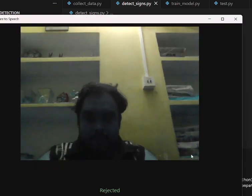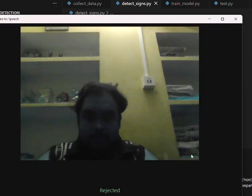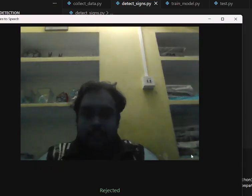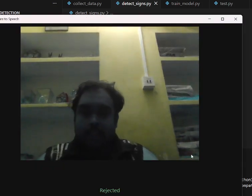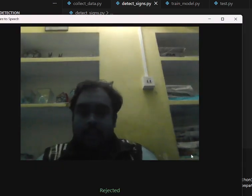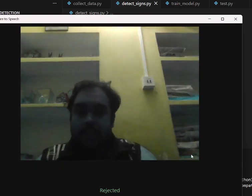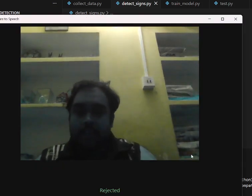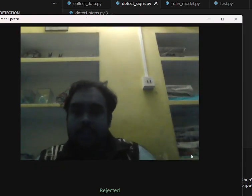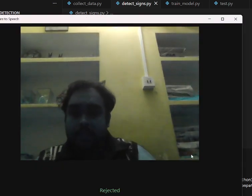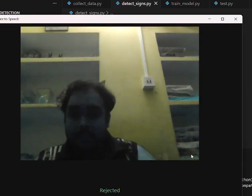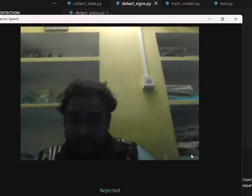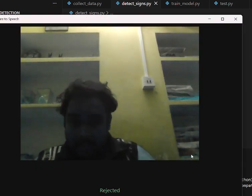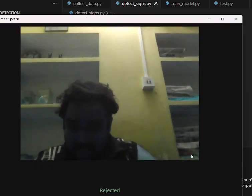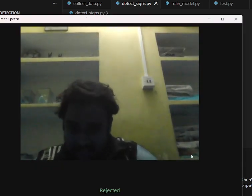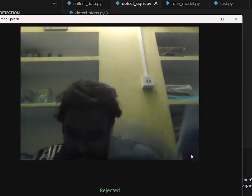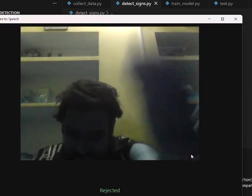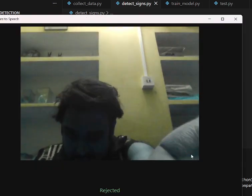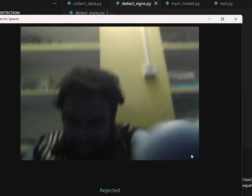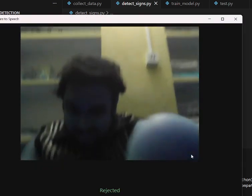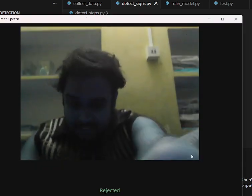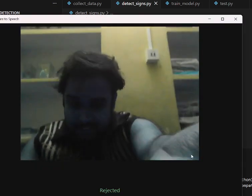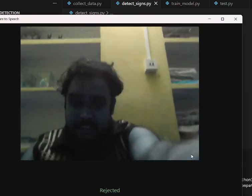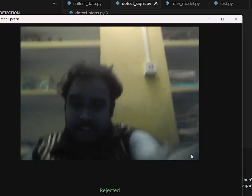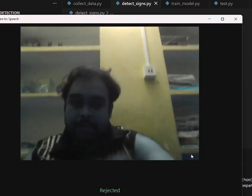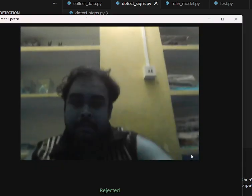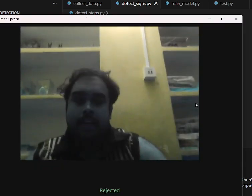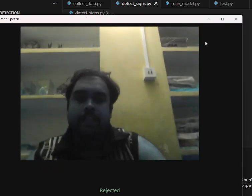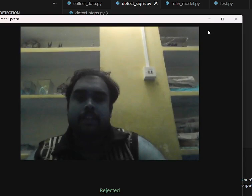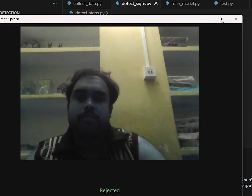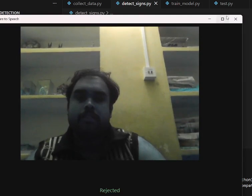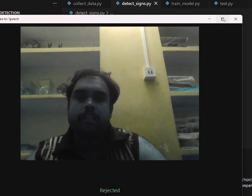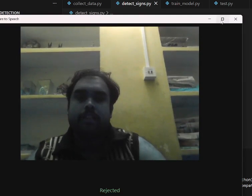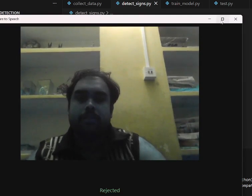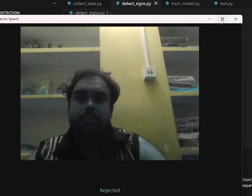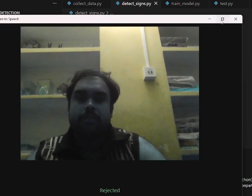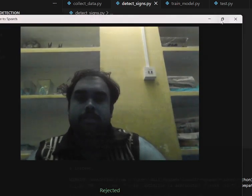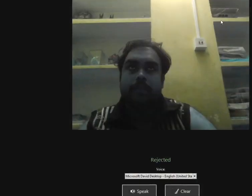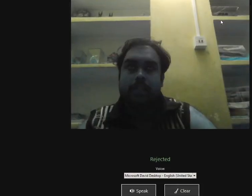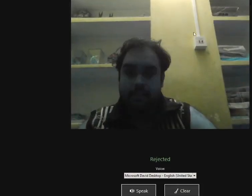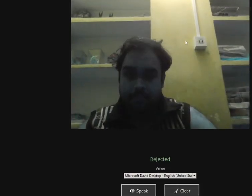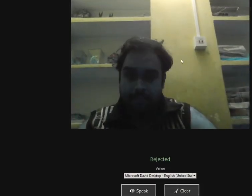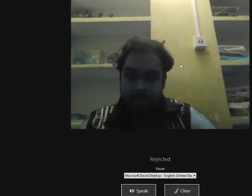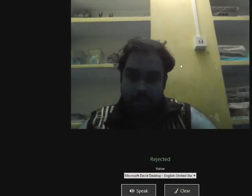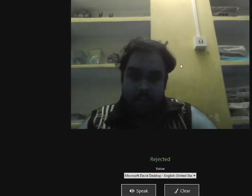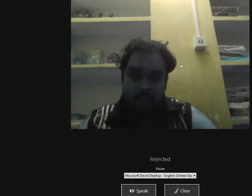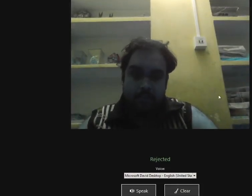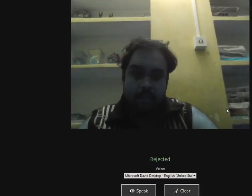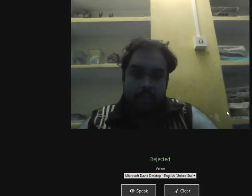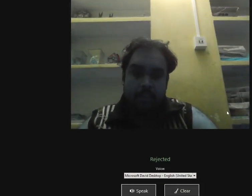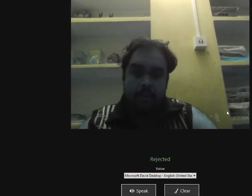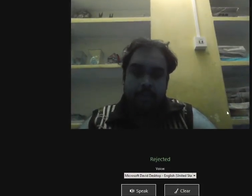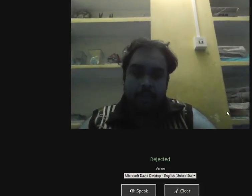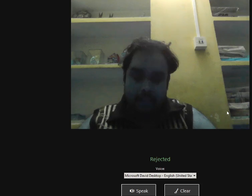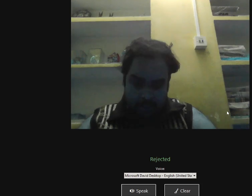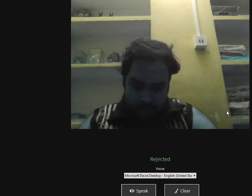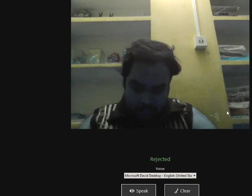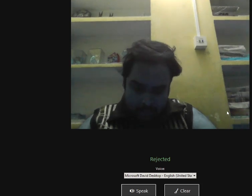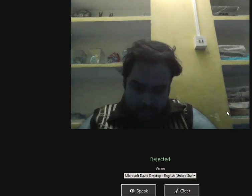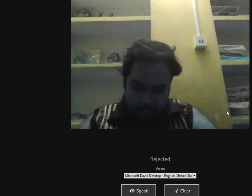এই যে দেখা যাচ্ছে আমাকে, আই থিঙ্ক। এবার আমি এটাকে ফুল স্ক্রিন করছি, ঠিক আছে? ফুল স্ক্রিন করে আমি এবার এখানে একটা জেস্চার দেবো,